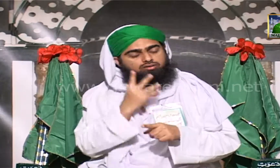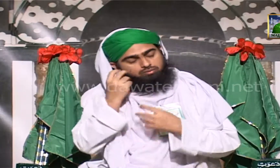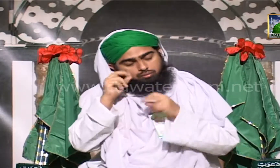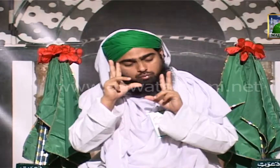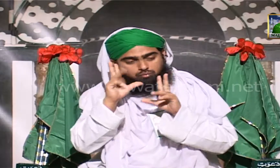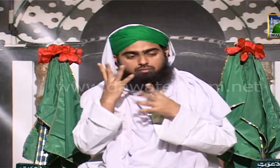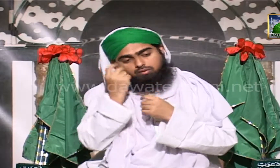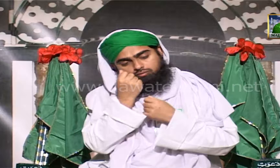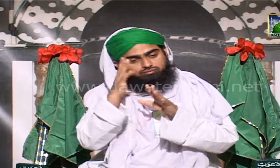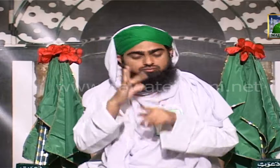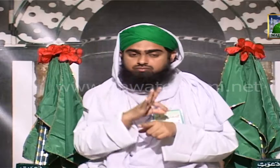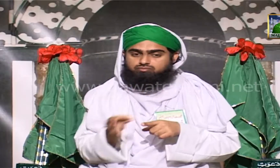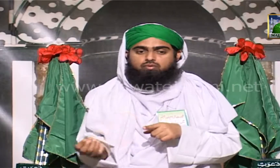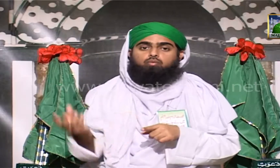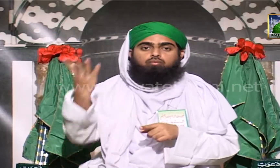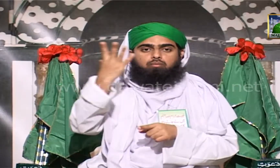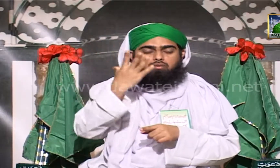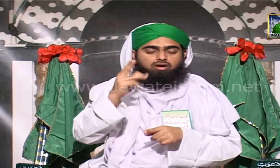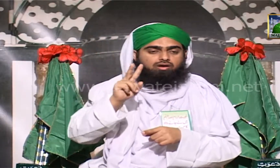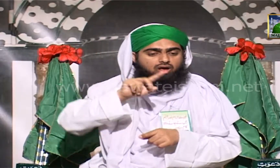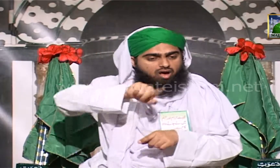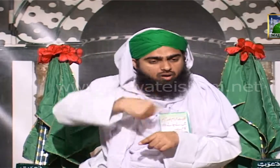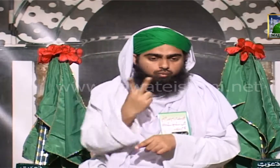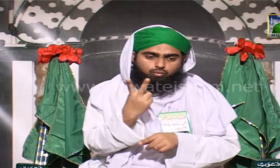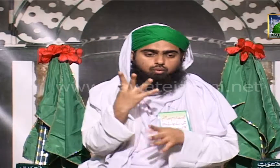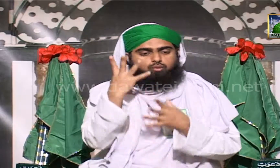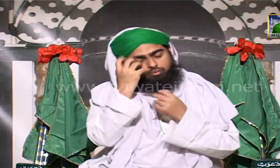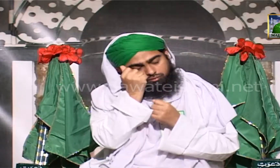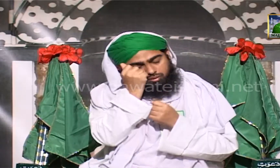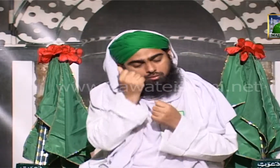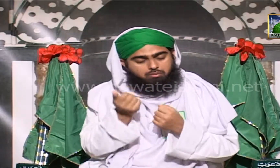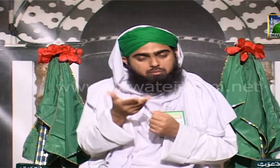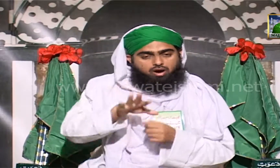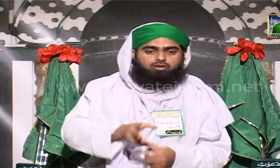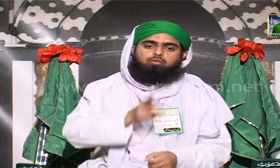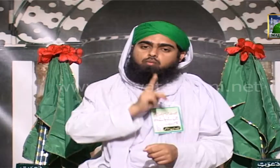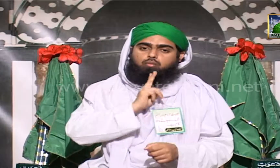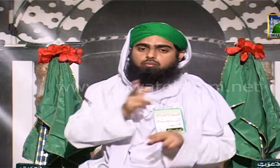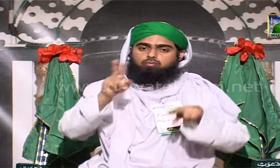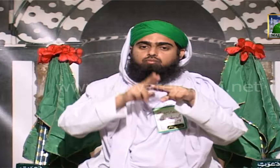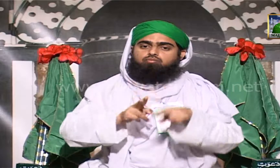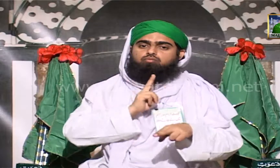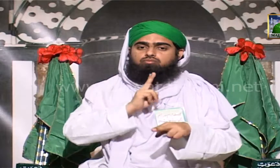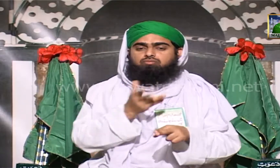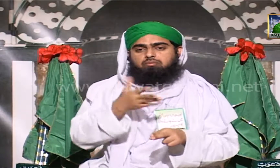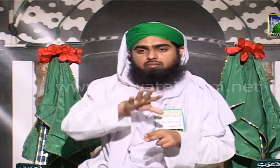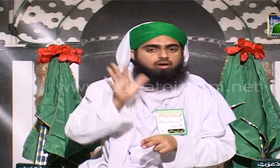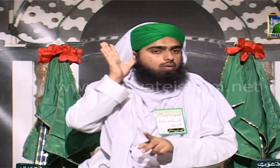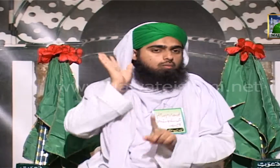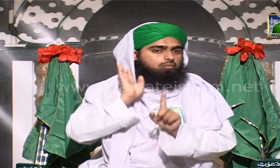بعض اوقات تو گھنٹہ 2 گھنٹہ ہی نیند ہوتی ہے، تو حالت بہت پتلی ہوتی ہے اور چاہتا ہوں کہ فرض پڑھ کے بھاگ جاؤں. کبھی کبھی بہت مجبور ہوا تو بھاگا